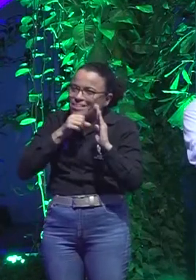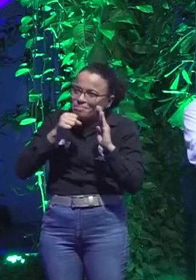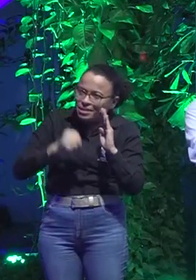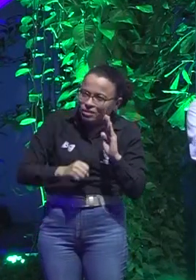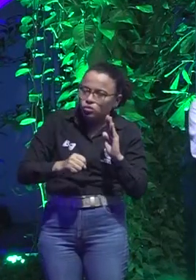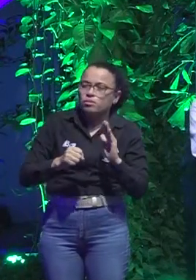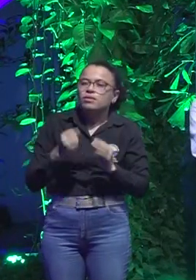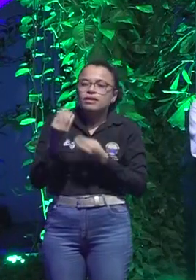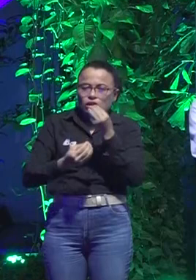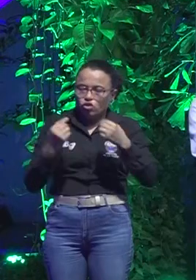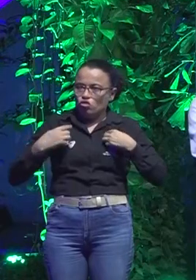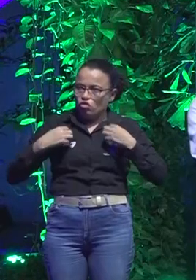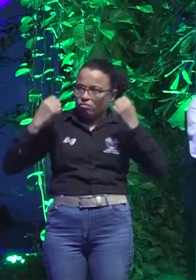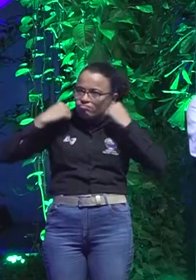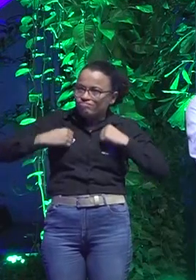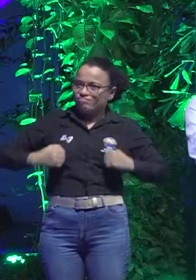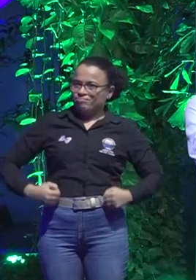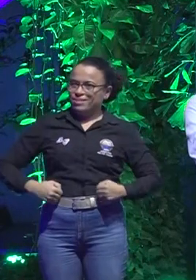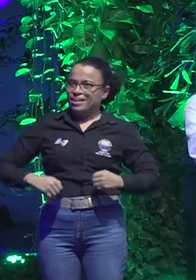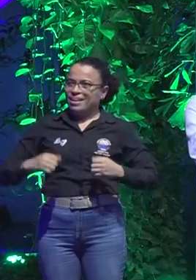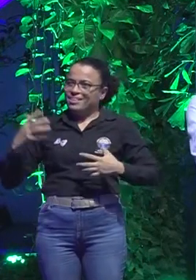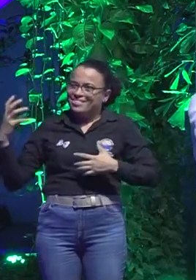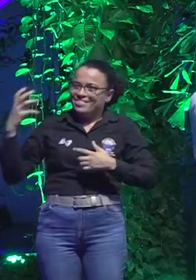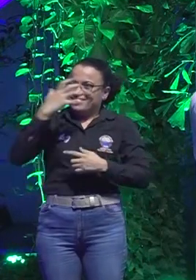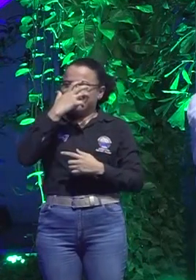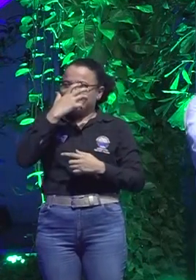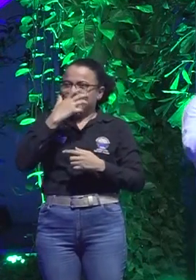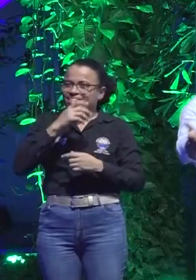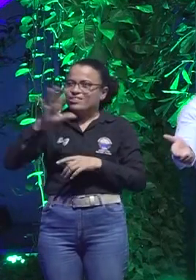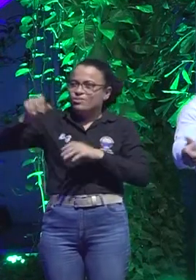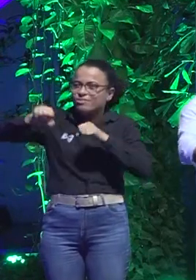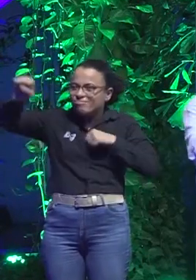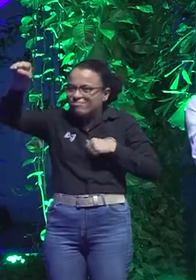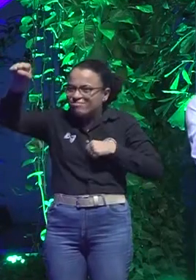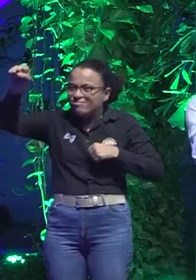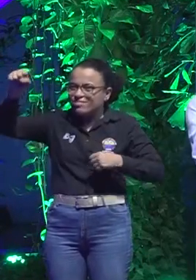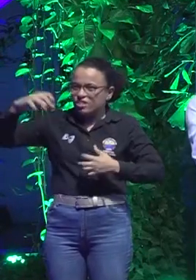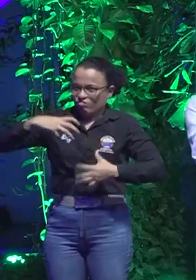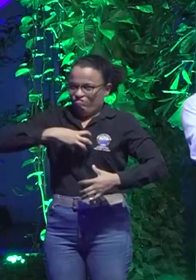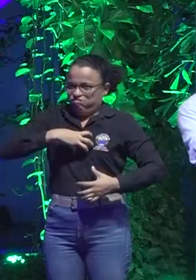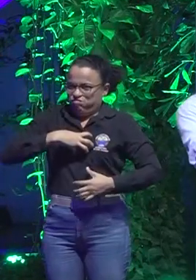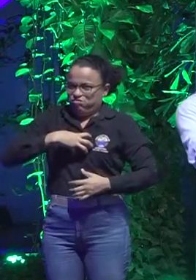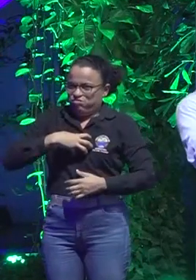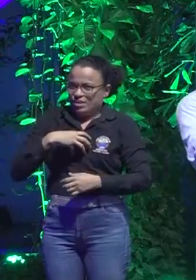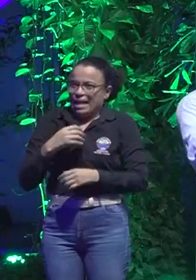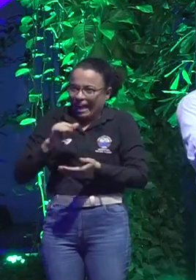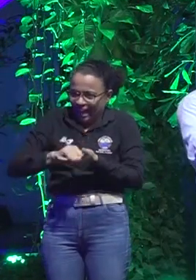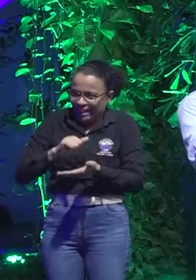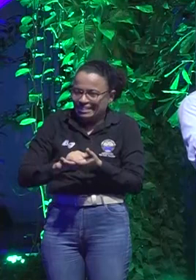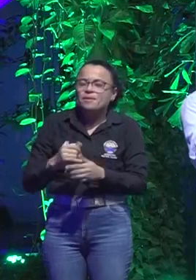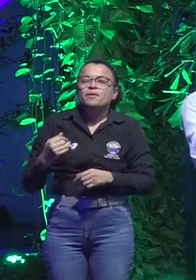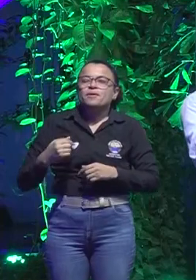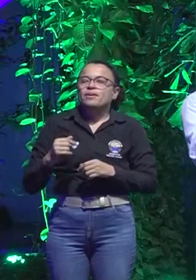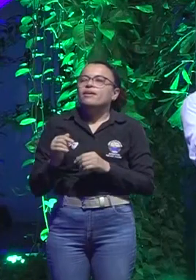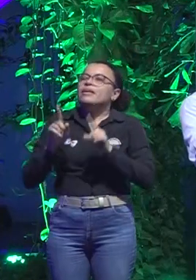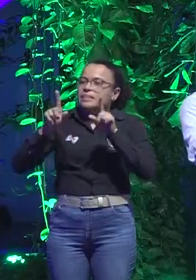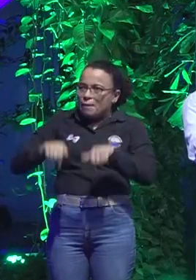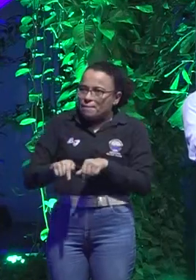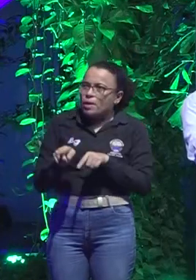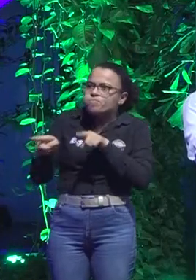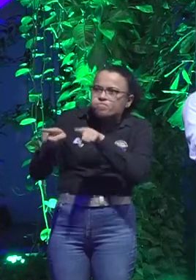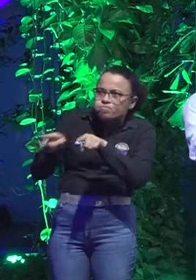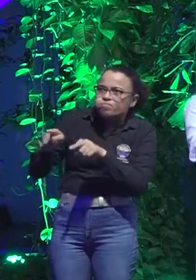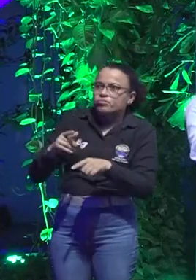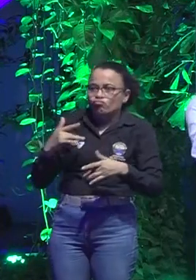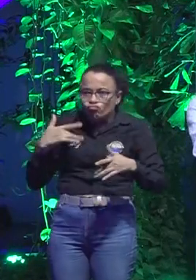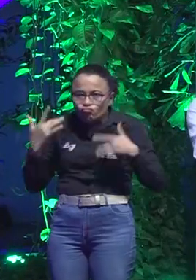día me lo gocé, me disfracé de Iron Man, brinqué, grité. El profesor también se disfrazó, todo el mundo disfrutó. Y además ayudamos a prepagar el cupo que